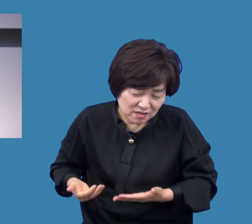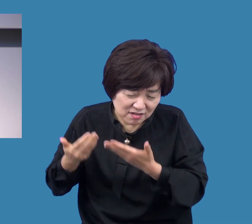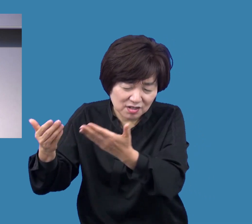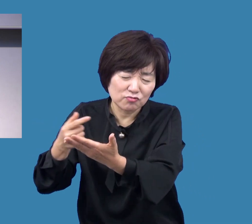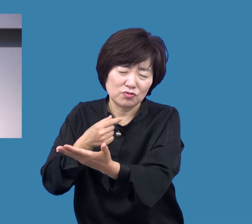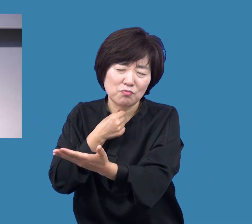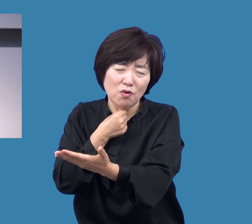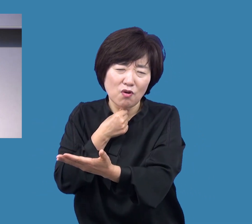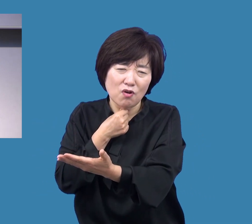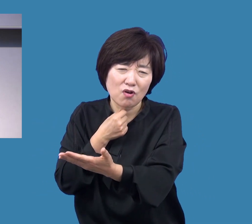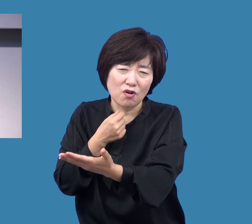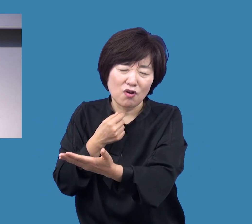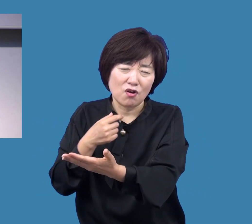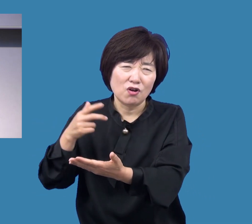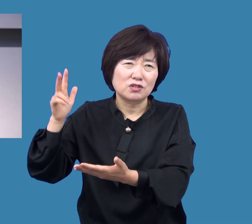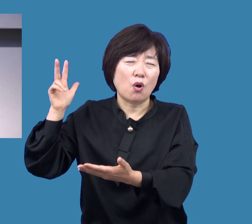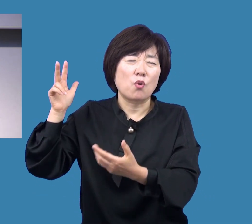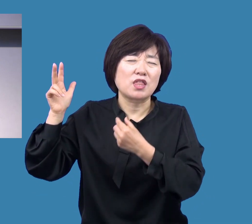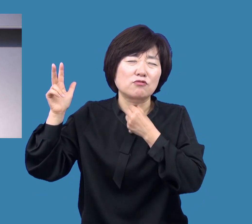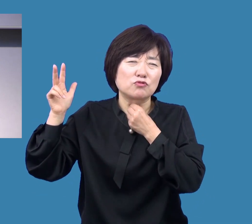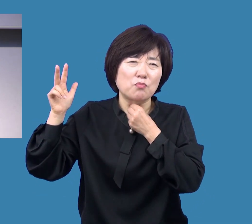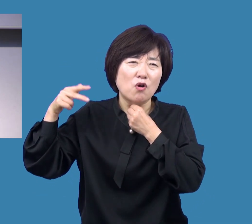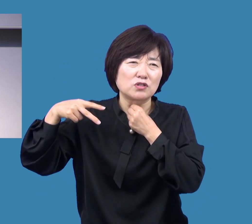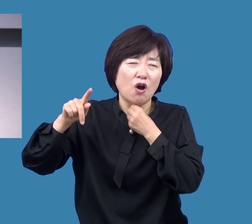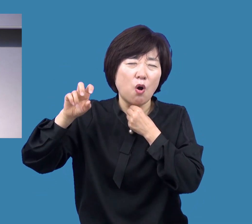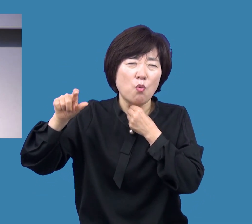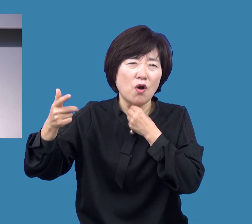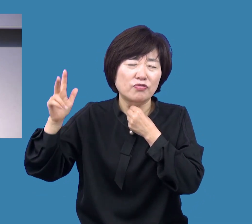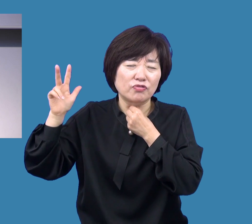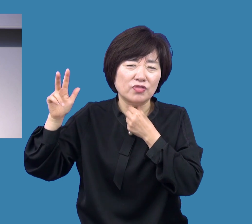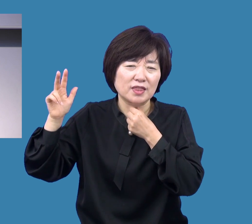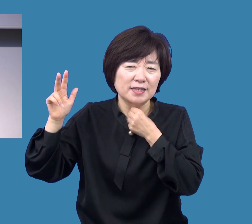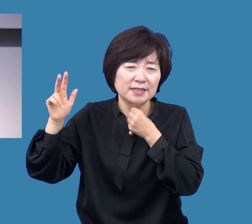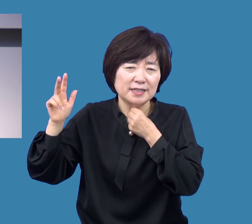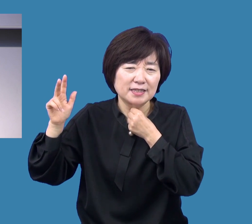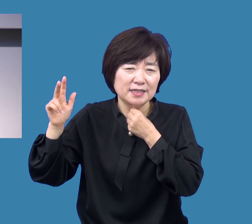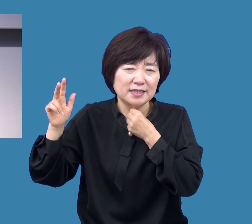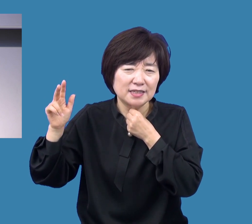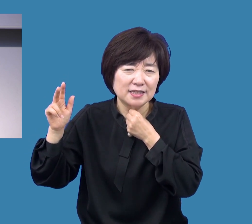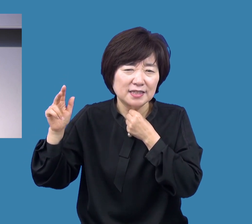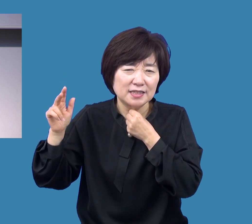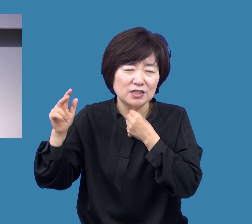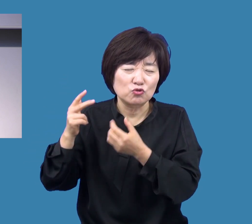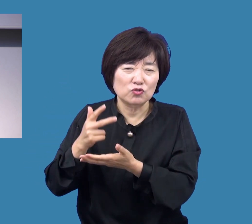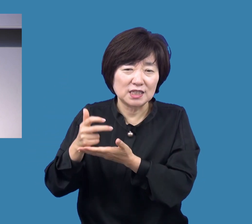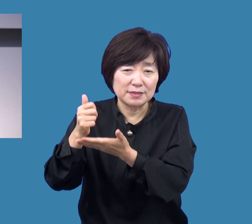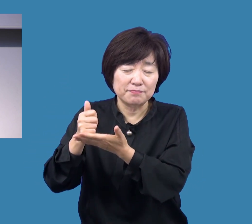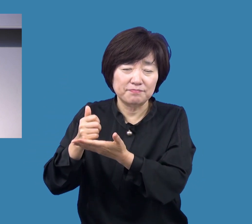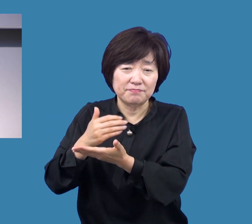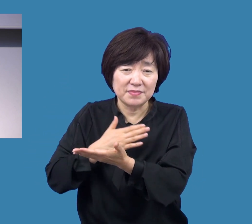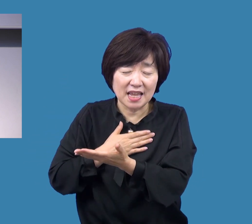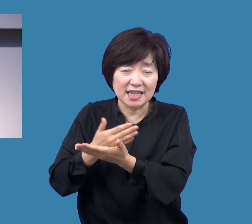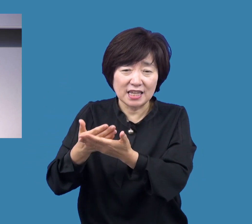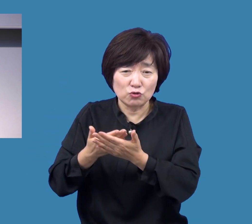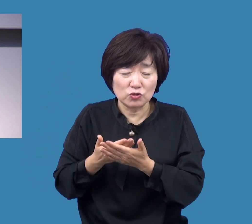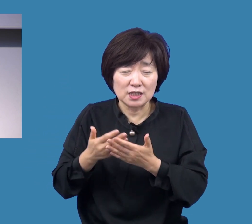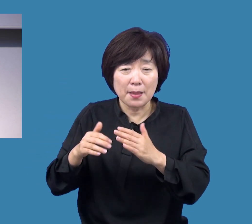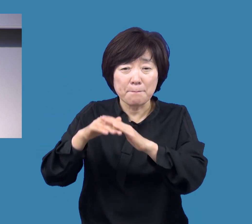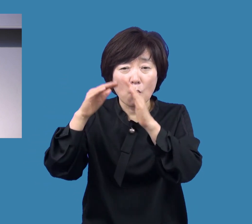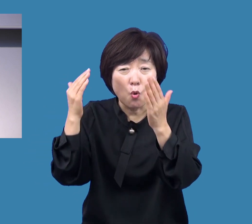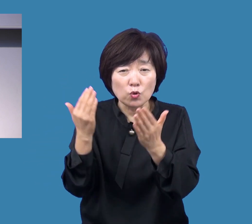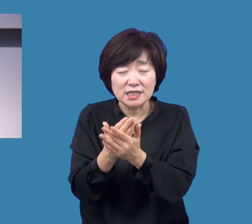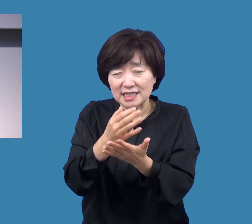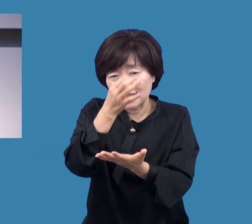마음. 그래서 서원하고 싶은 마음이 있었는데 어떤 서원을 했냐면 이런 서원을 했어요. 주님, 내게 주신